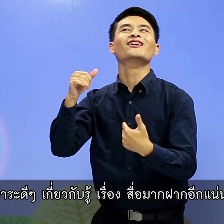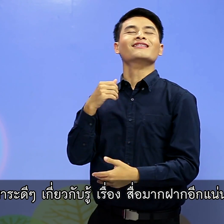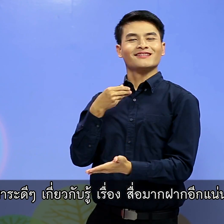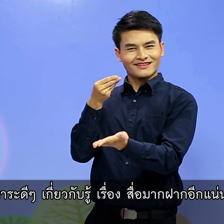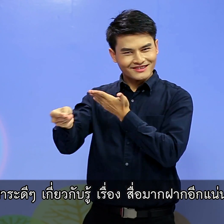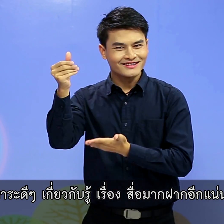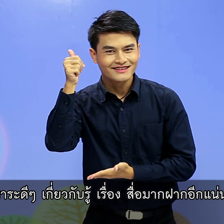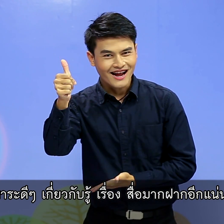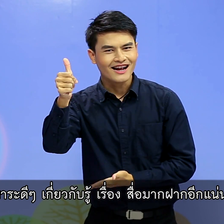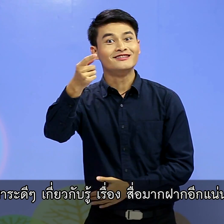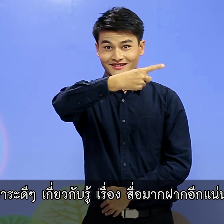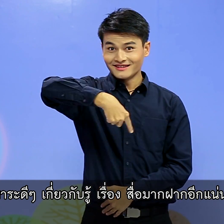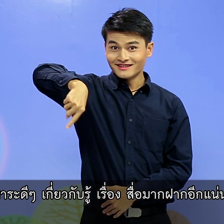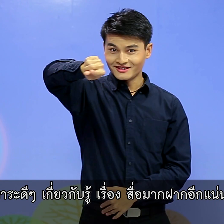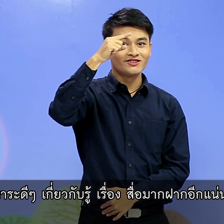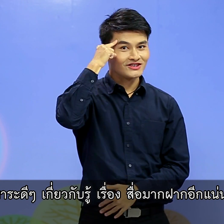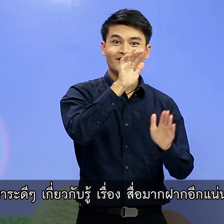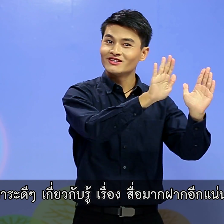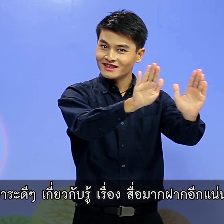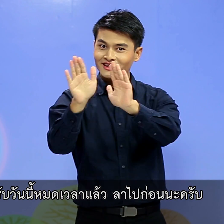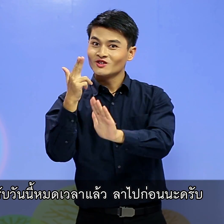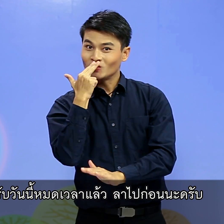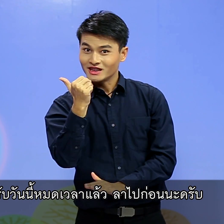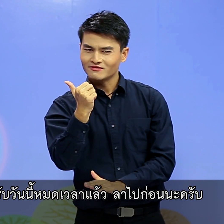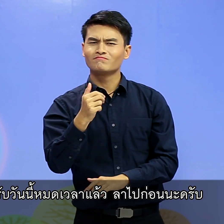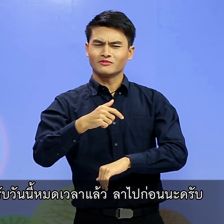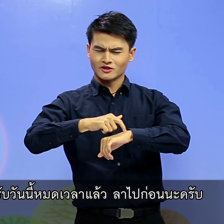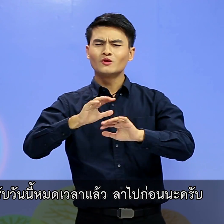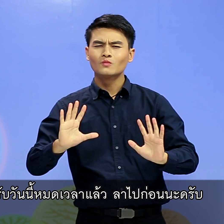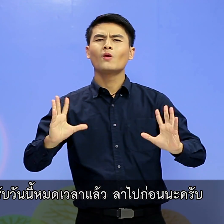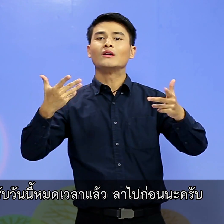ๆเกี่ยวกับรู้เรื่องสื่อมาฝากอีกแน่นอนสำหรับวันนี้หมดเวลาแล้วล